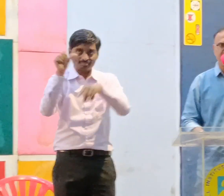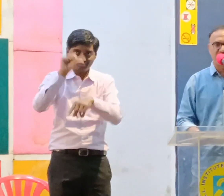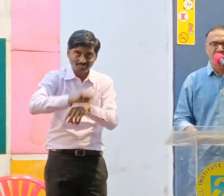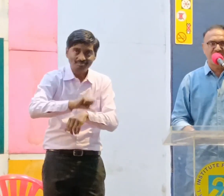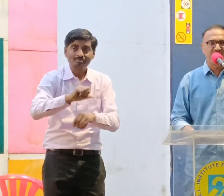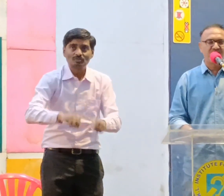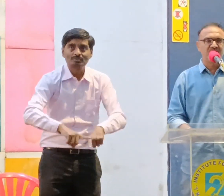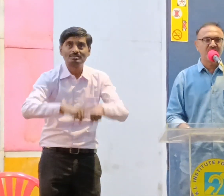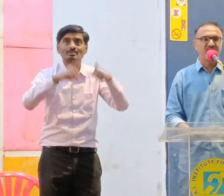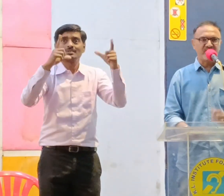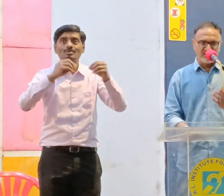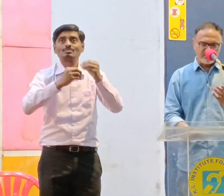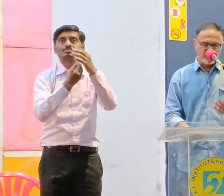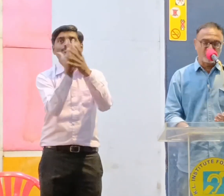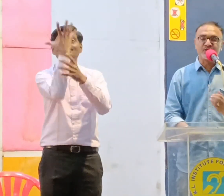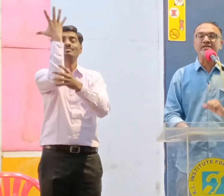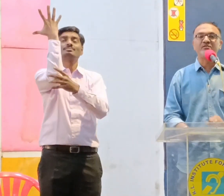છે.